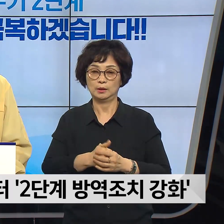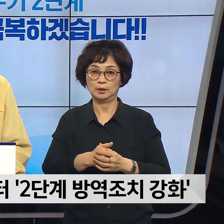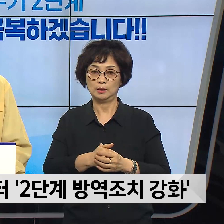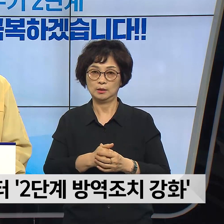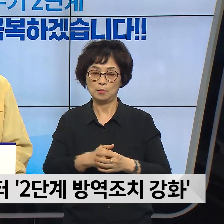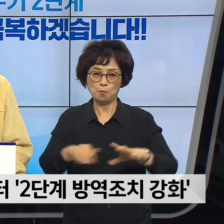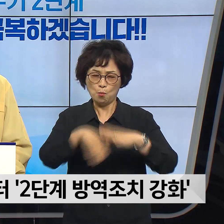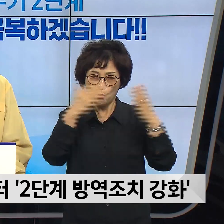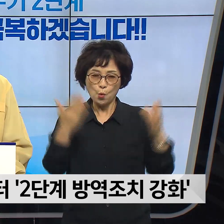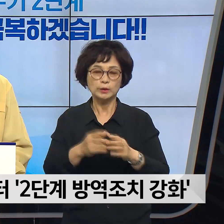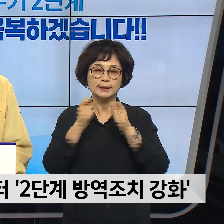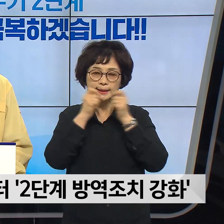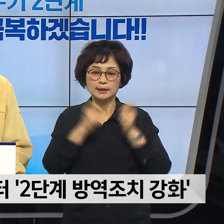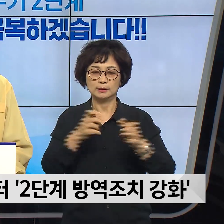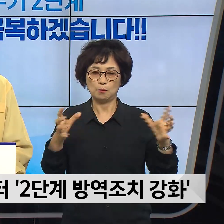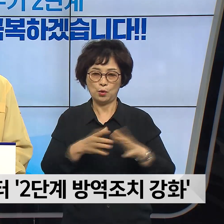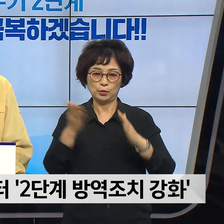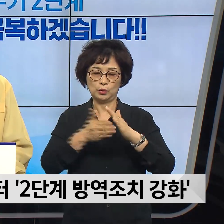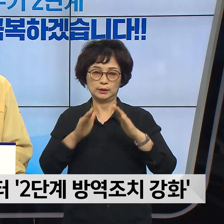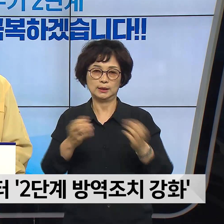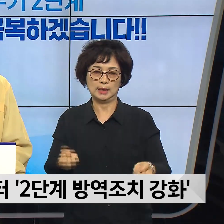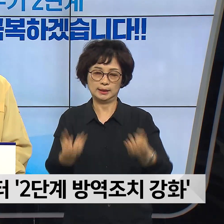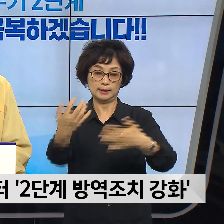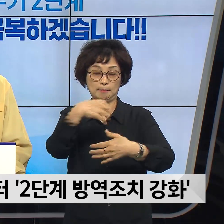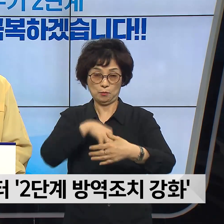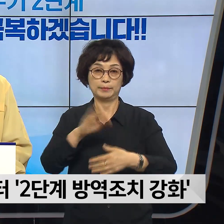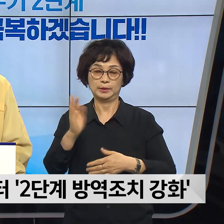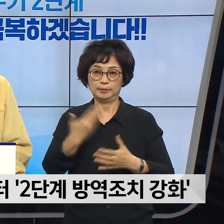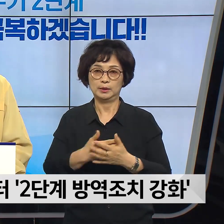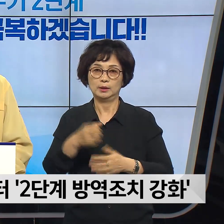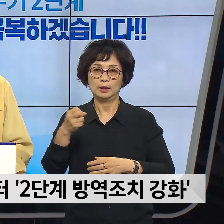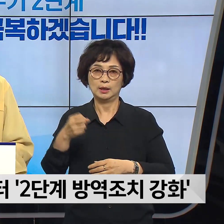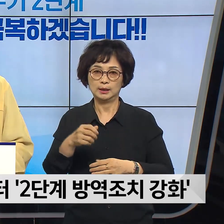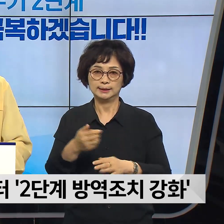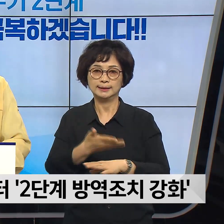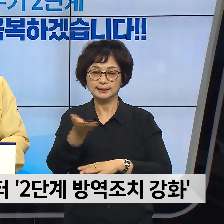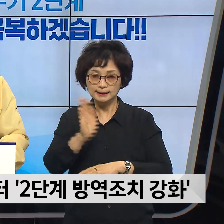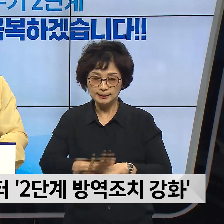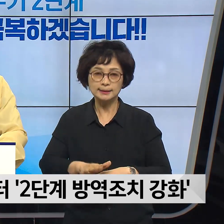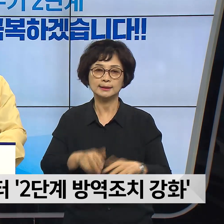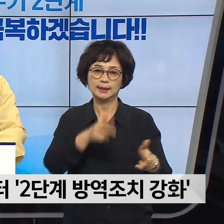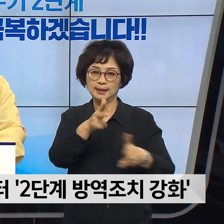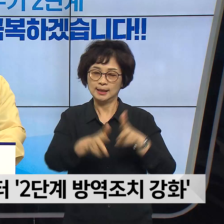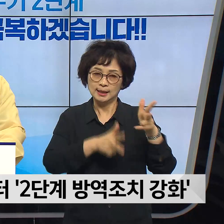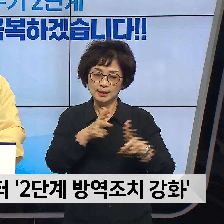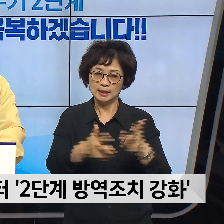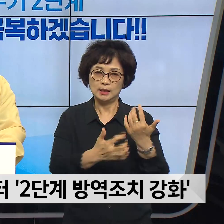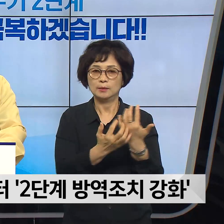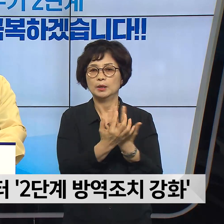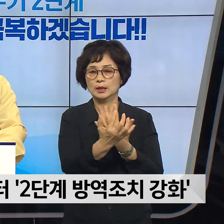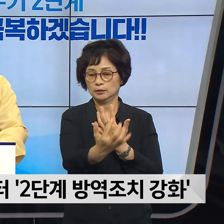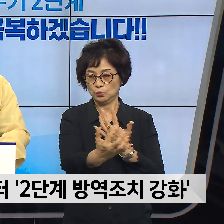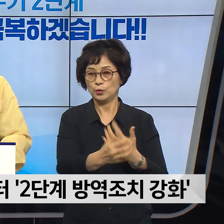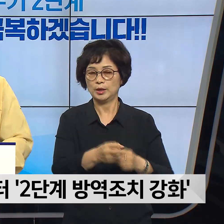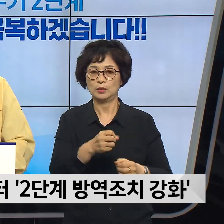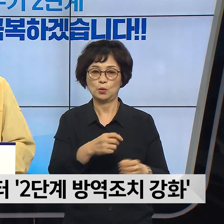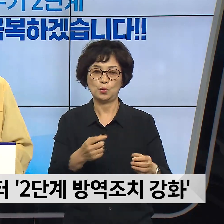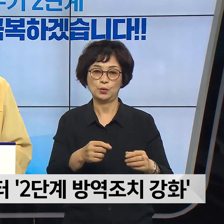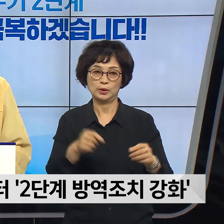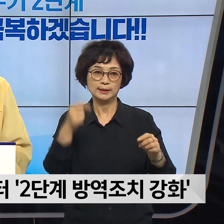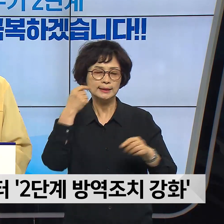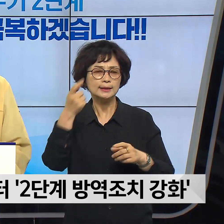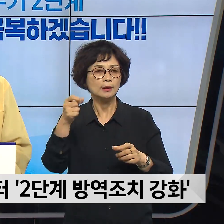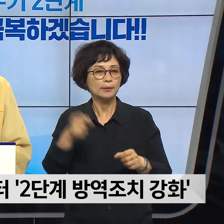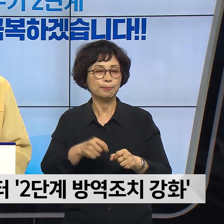여기에는 모든 사적 모임과 공적 행사가 포함됩니다. 다만 기업의 정기주주총회나 임금협상 목적의